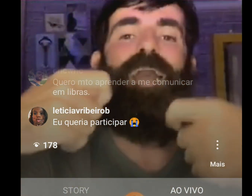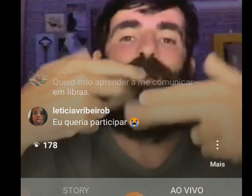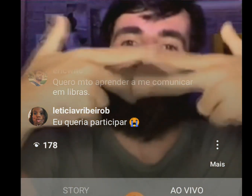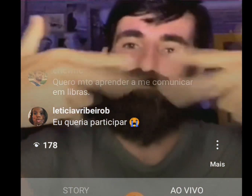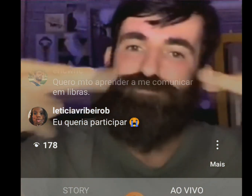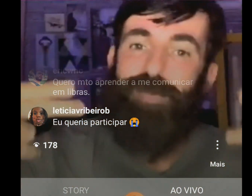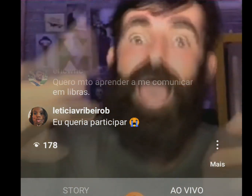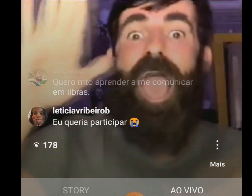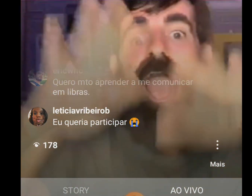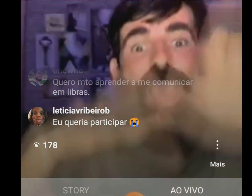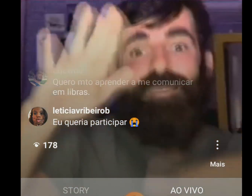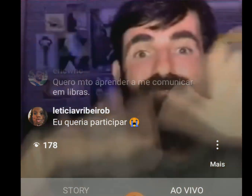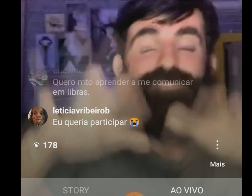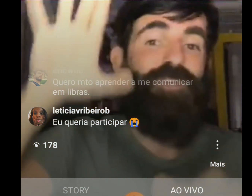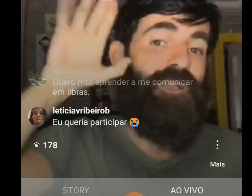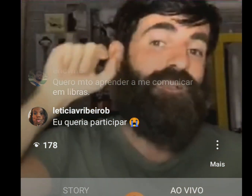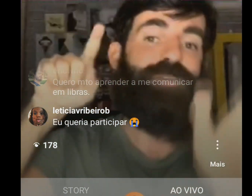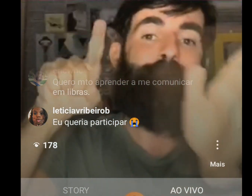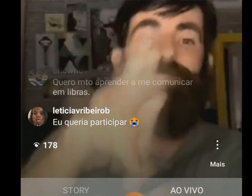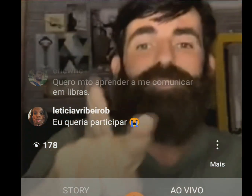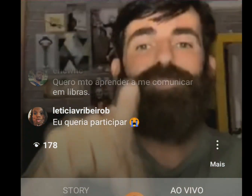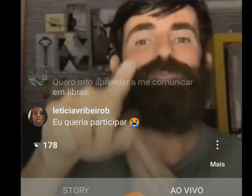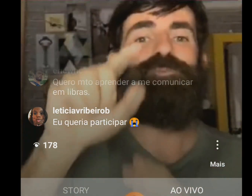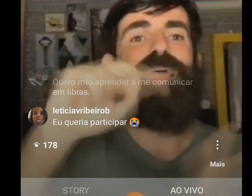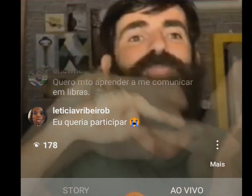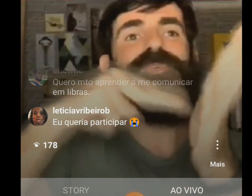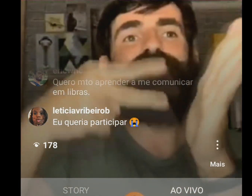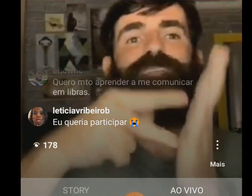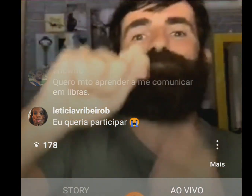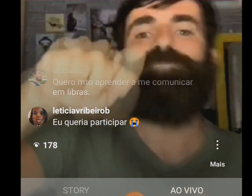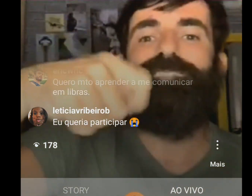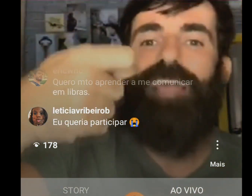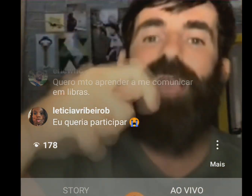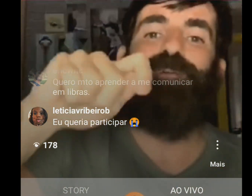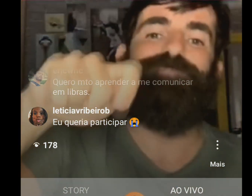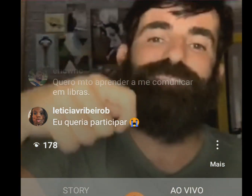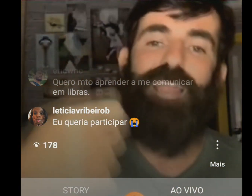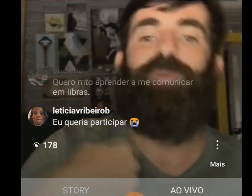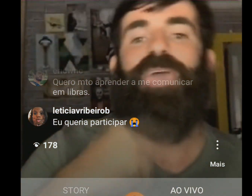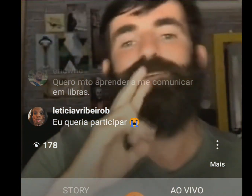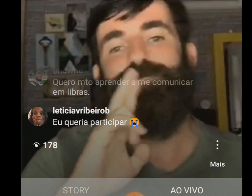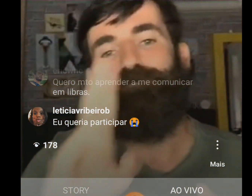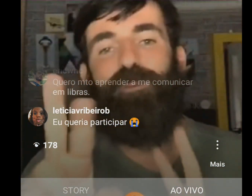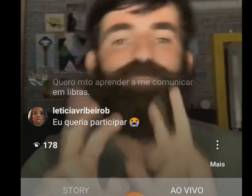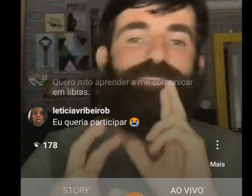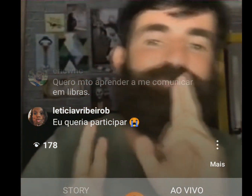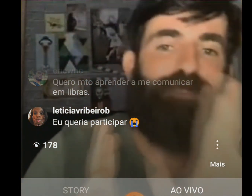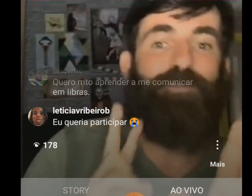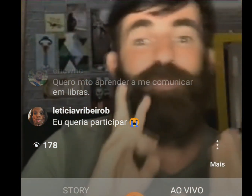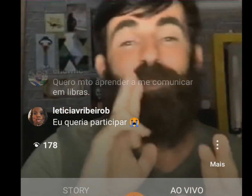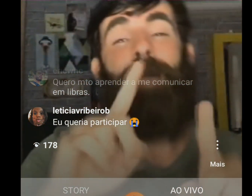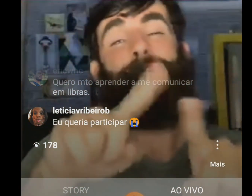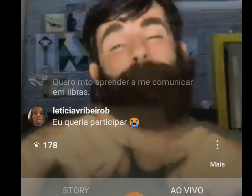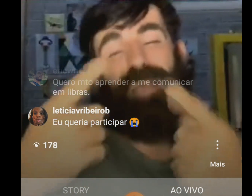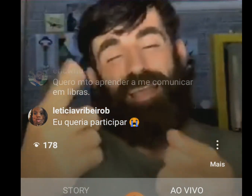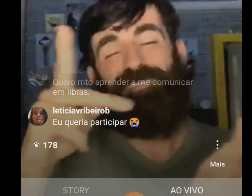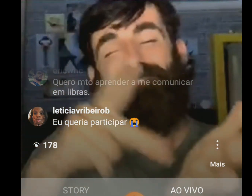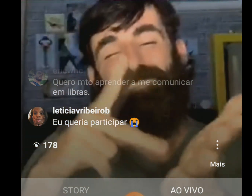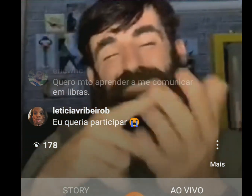estudar Libras, né? É muito importante saber os sinais. E às vezes os ouvintes me perguntam, o que significa isso? O que significa aquilo? E